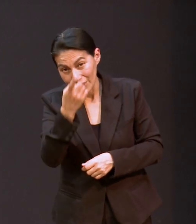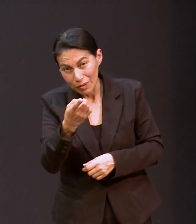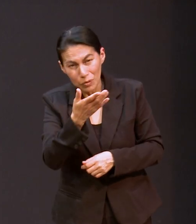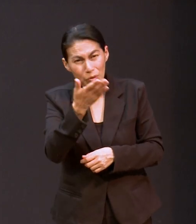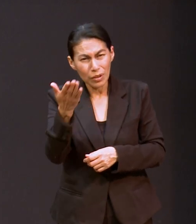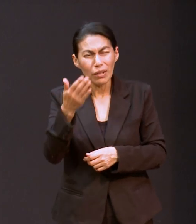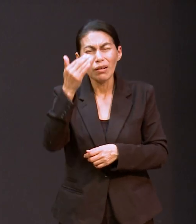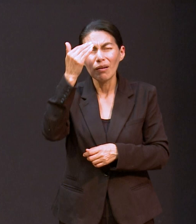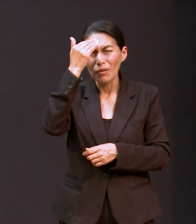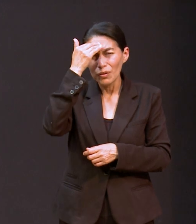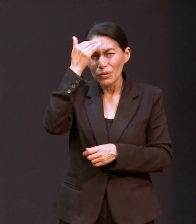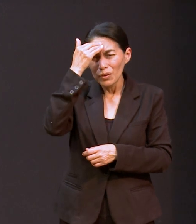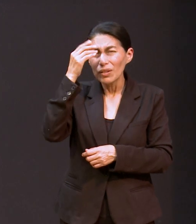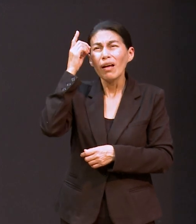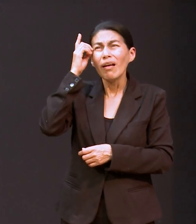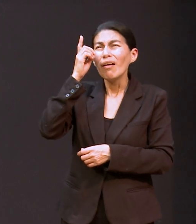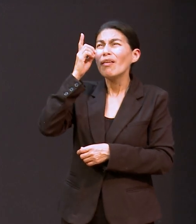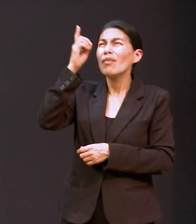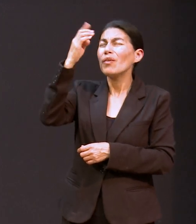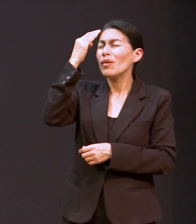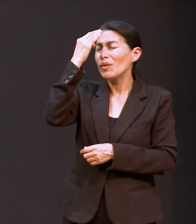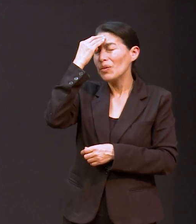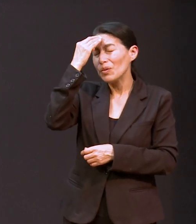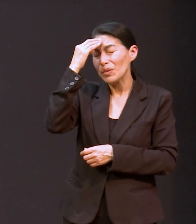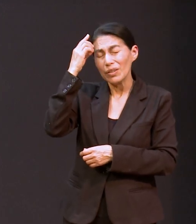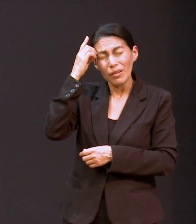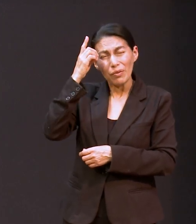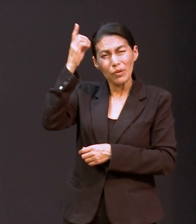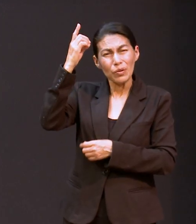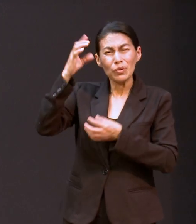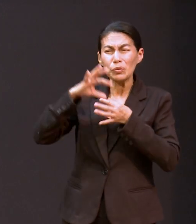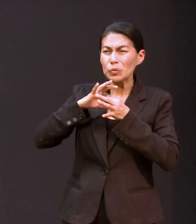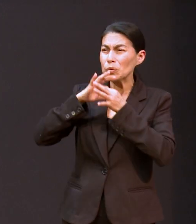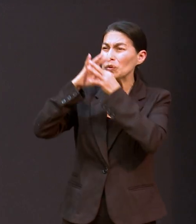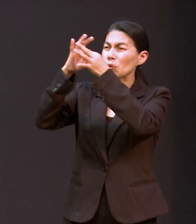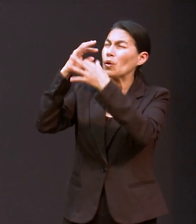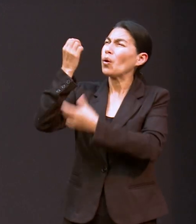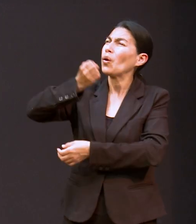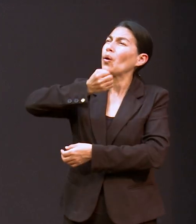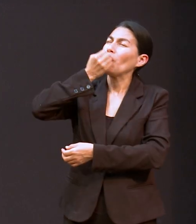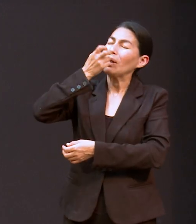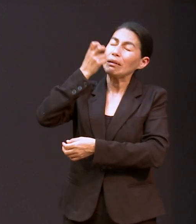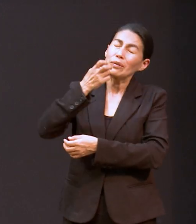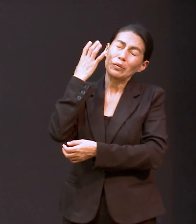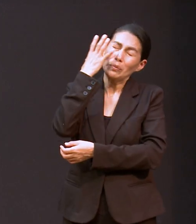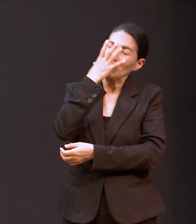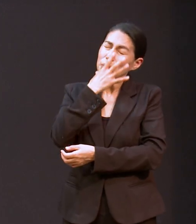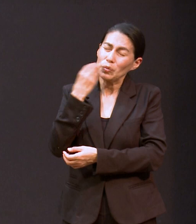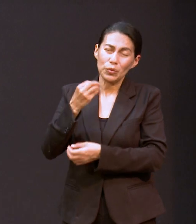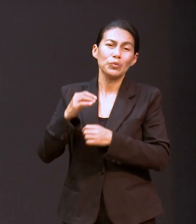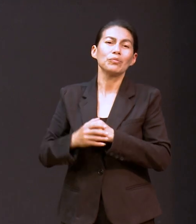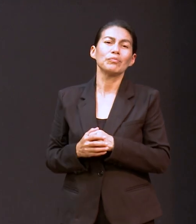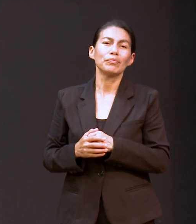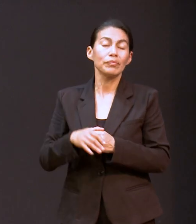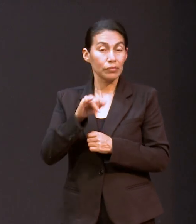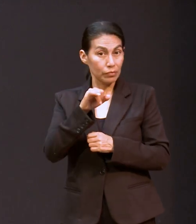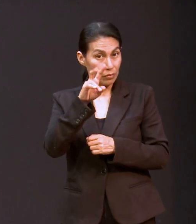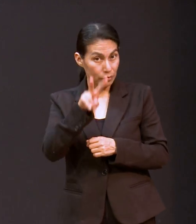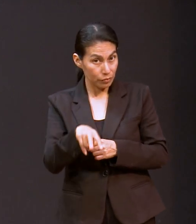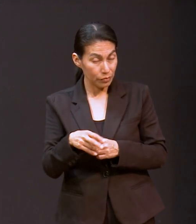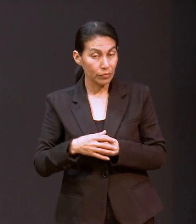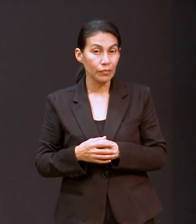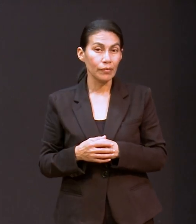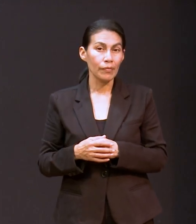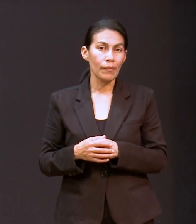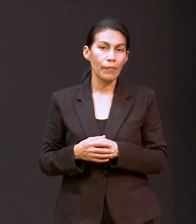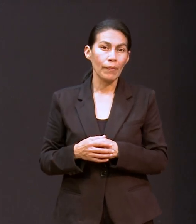que ellos puedan reconocer el poder y el y lo magnífico que es la oración que es comunicarse con Dios sí es